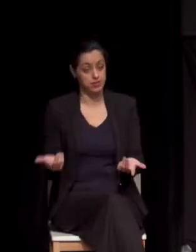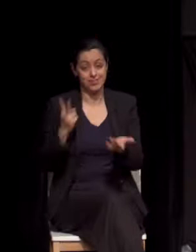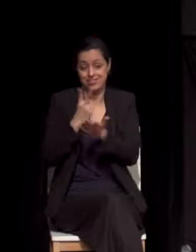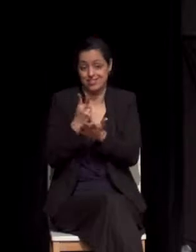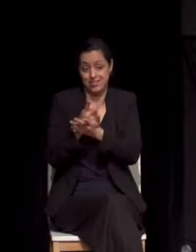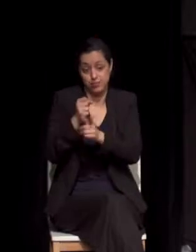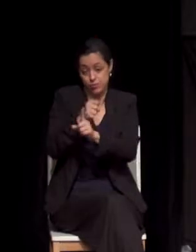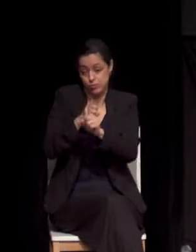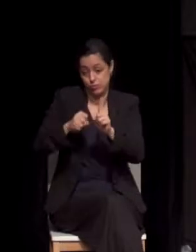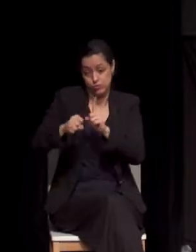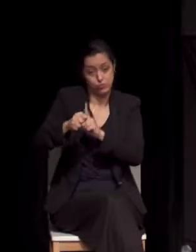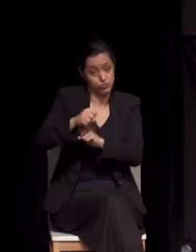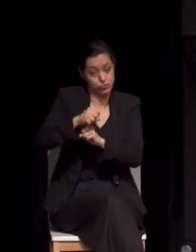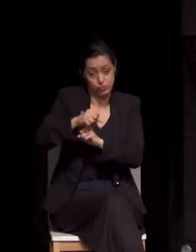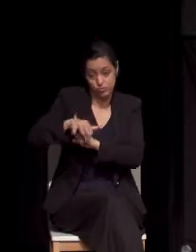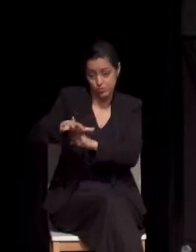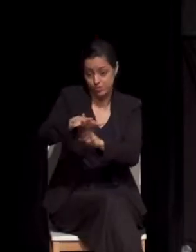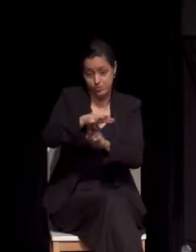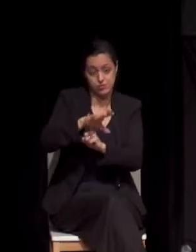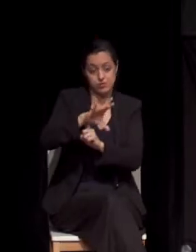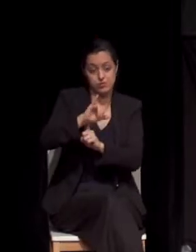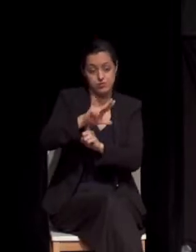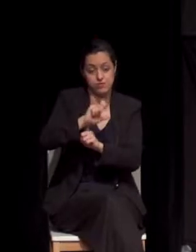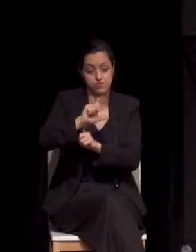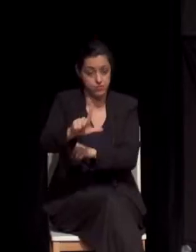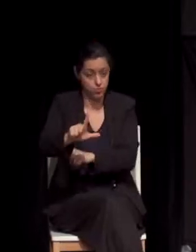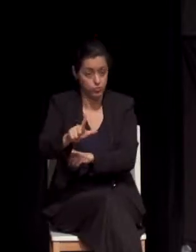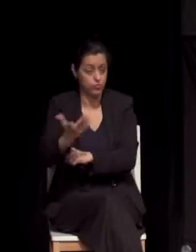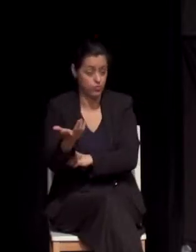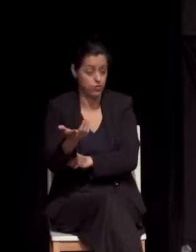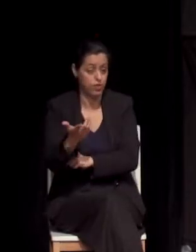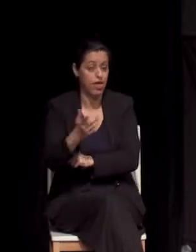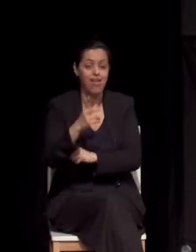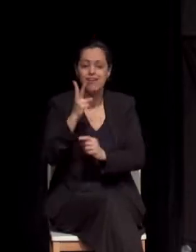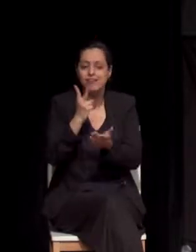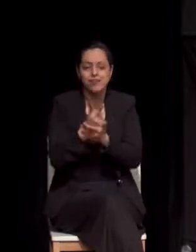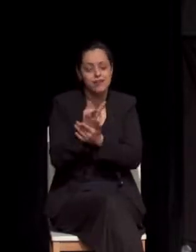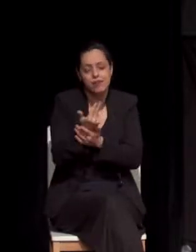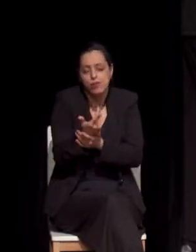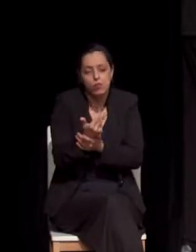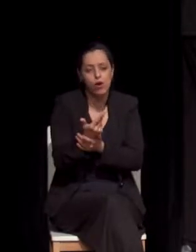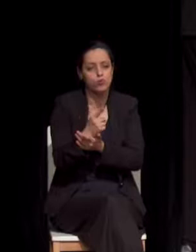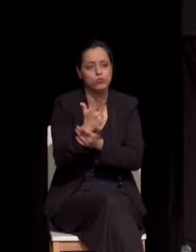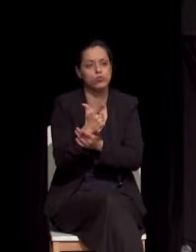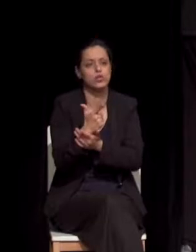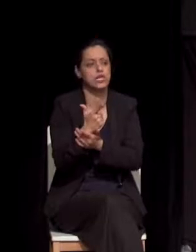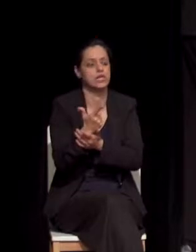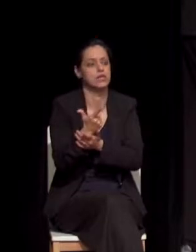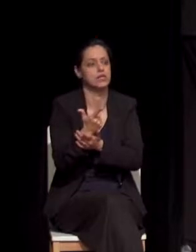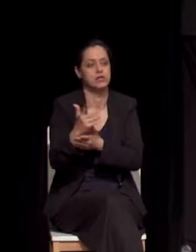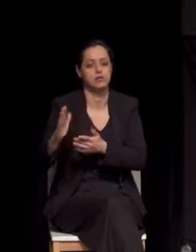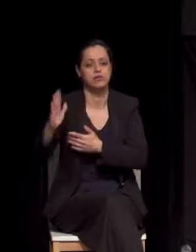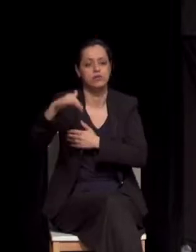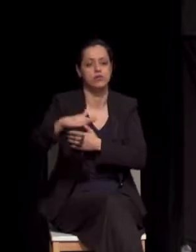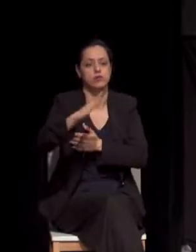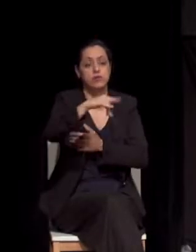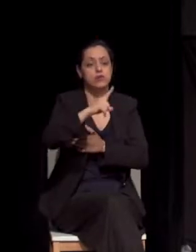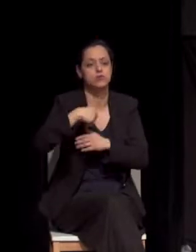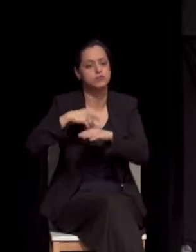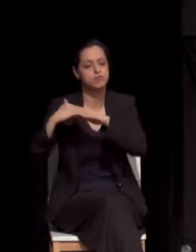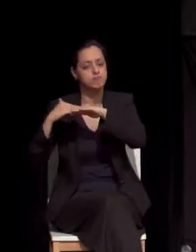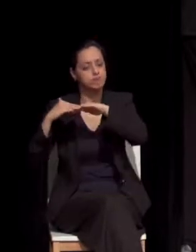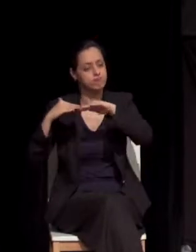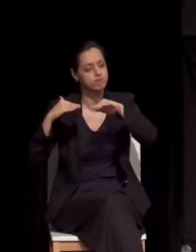sempre revelaram um problema, que é elas funcionarem como uma onda. Elas não têm que ser uma onda, elas têm que ser um